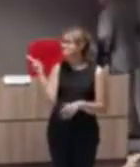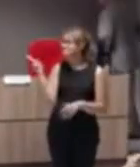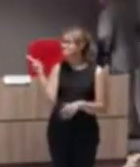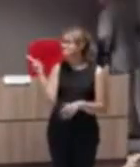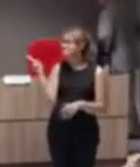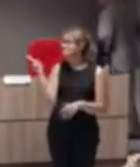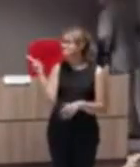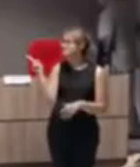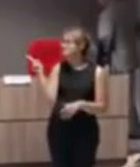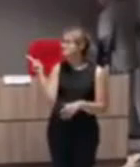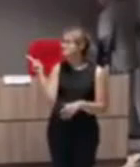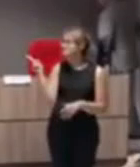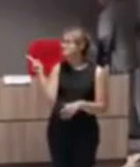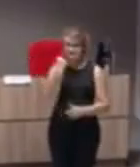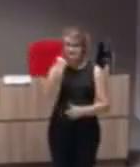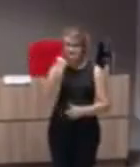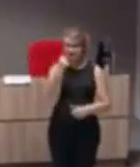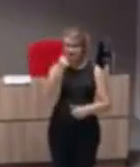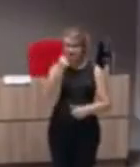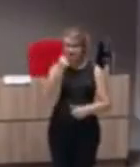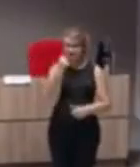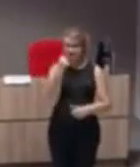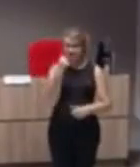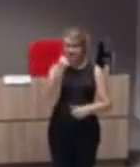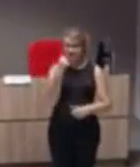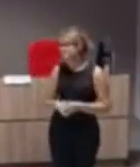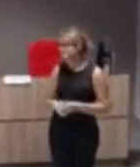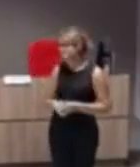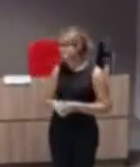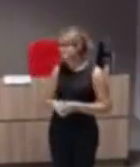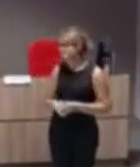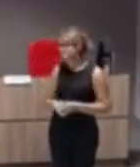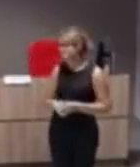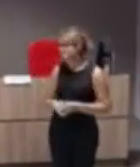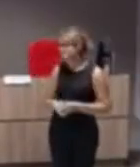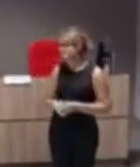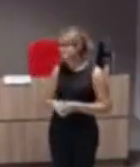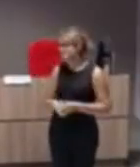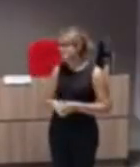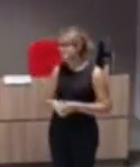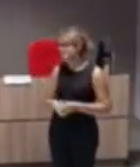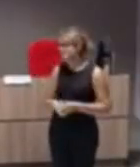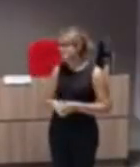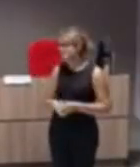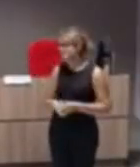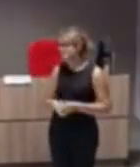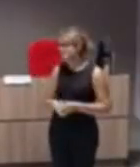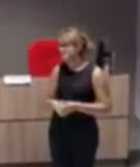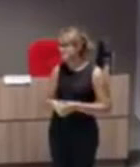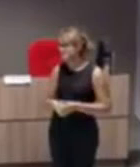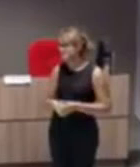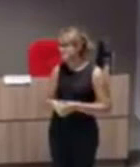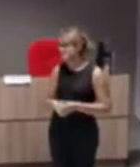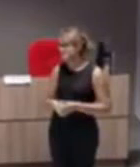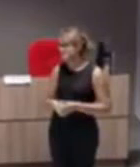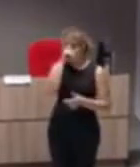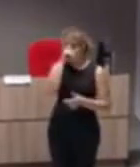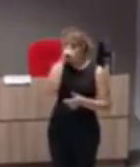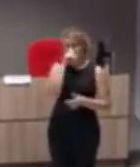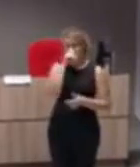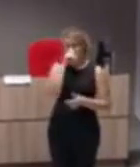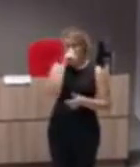acidentes graves. Aqui, o Lúcio mencionou que a gente verificou que nos hospitais, na maioria,